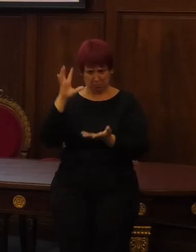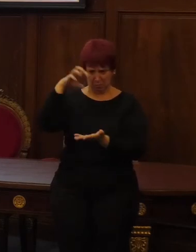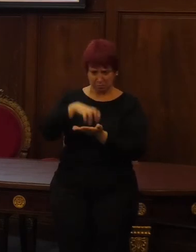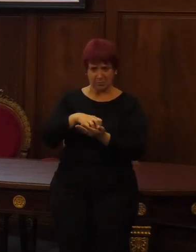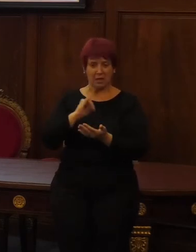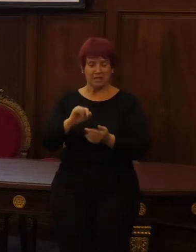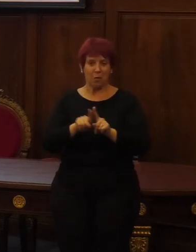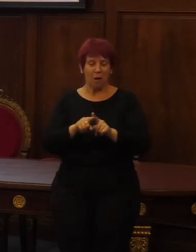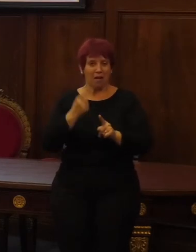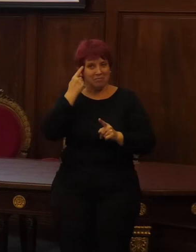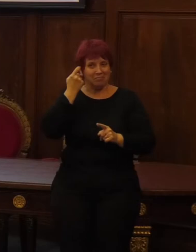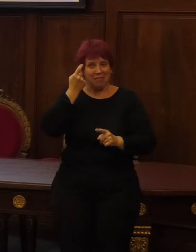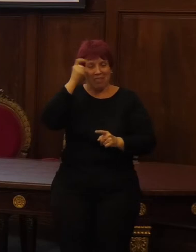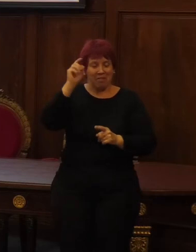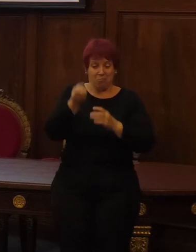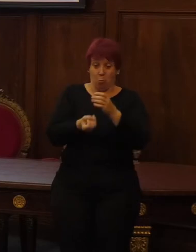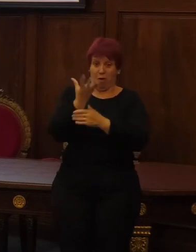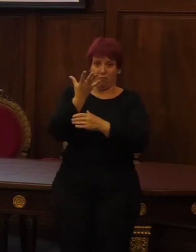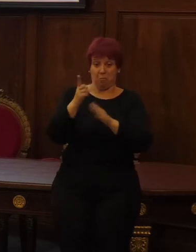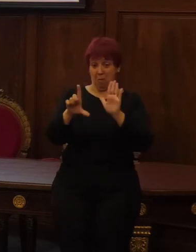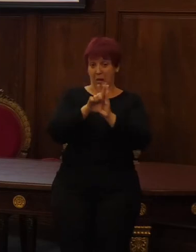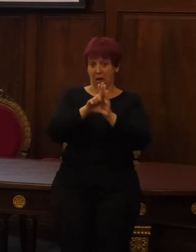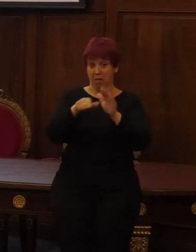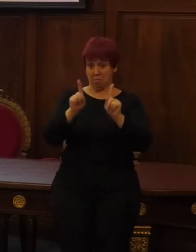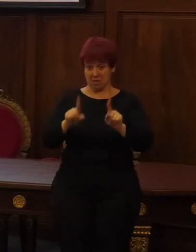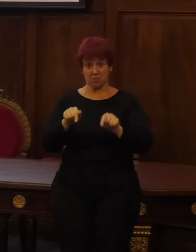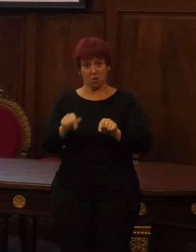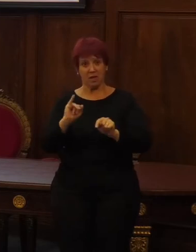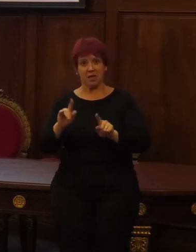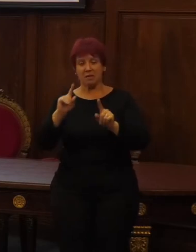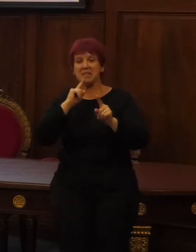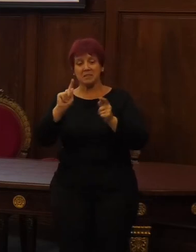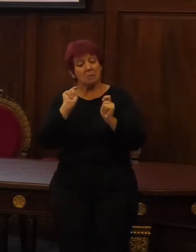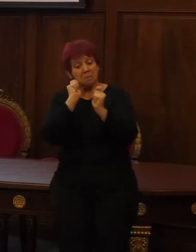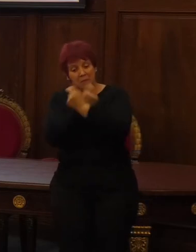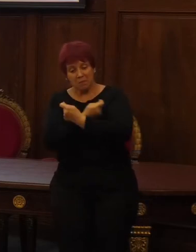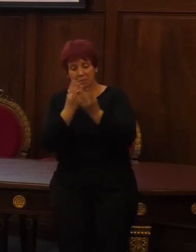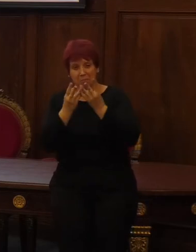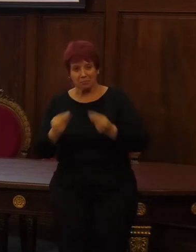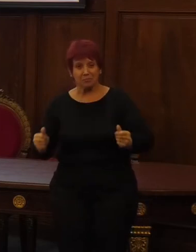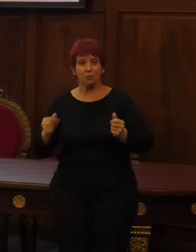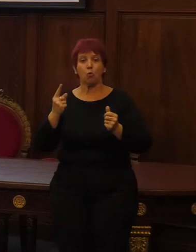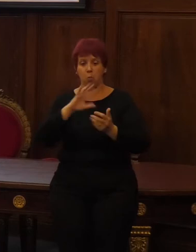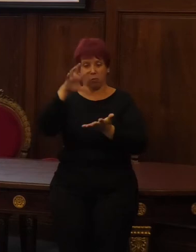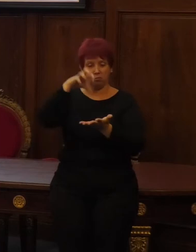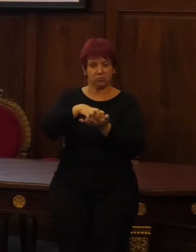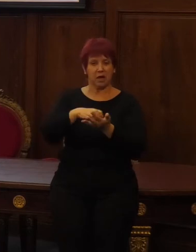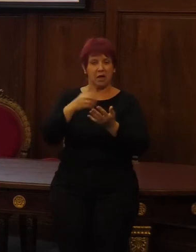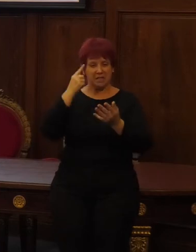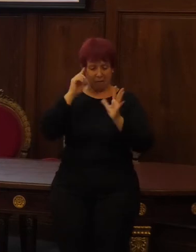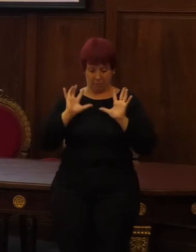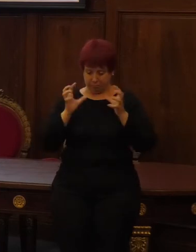de creación novedosas en el marco de la ley orgánica que destruyera la idea de la cátedra de